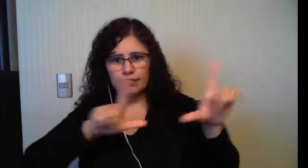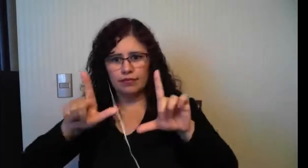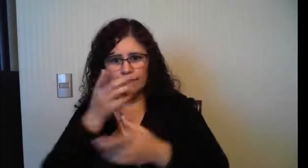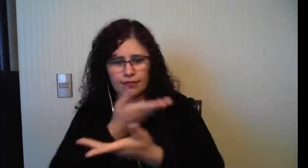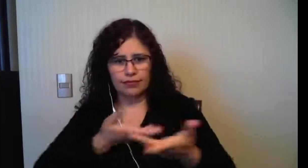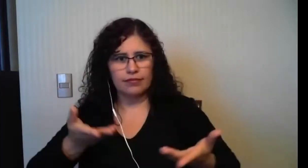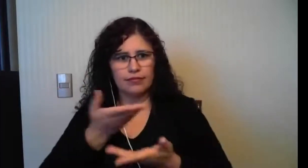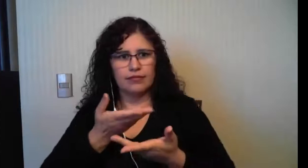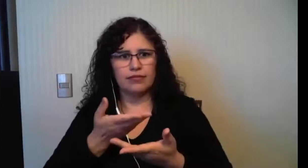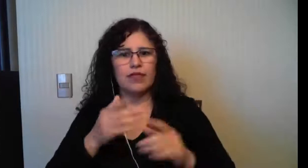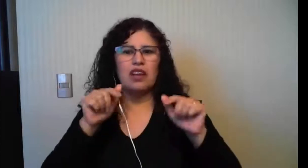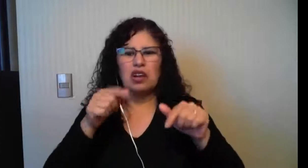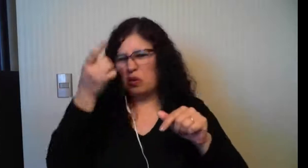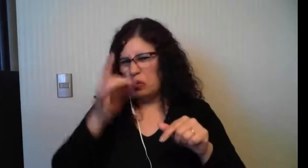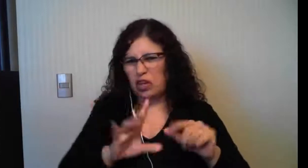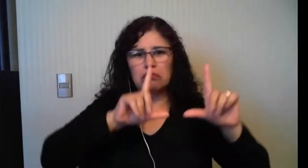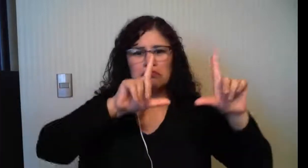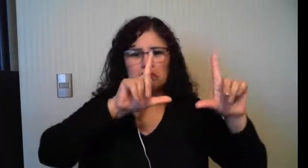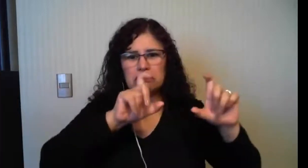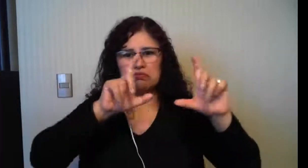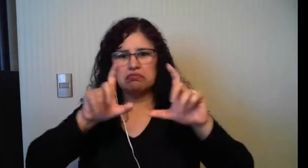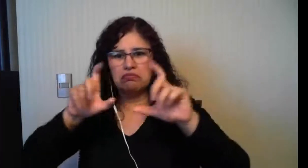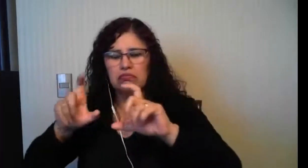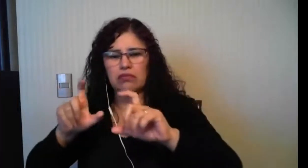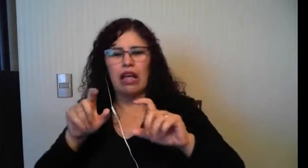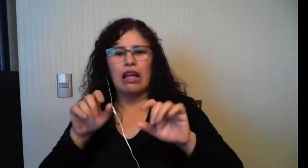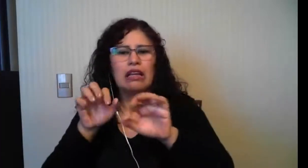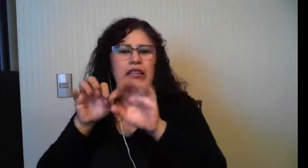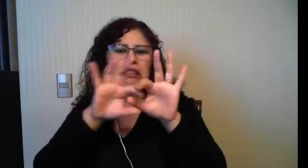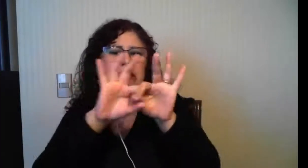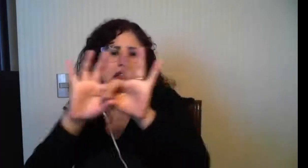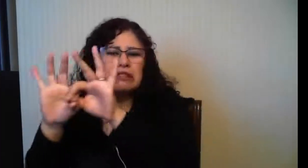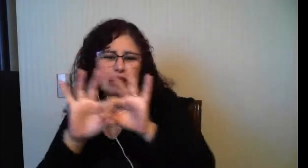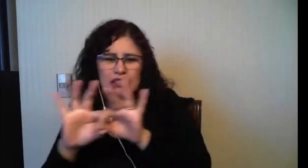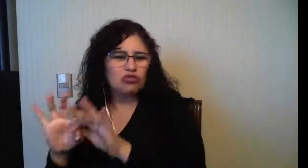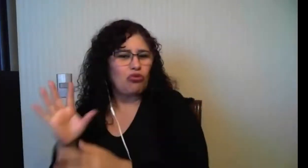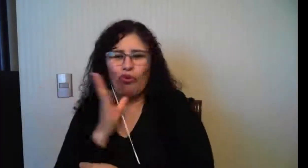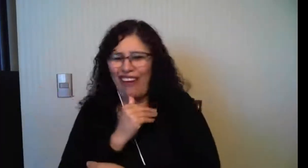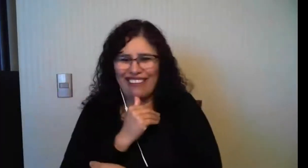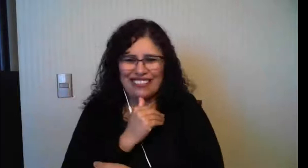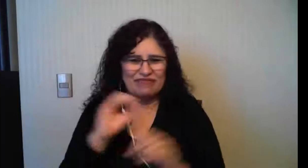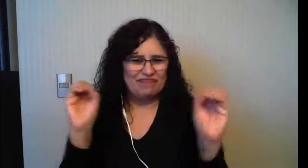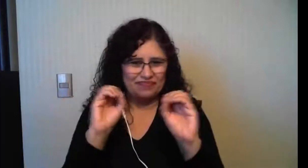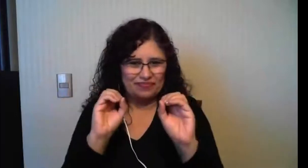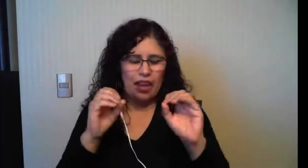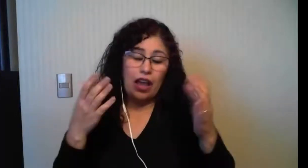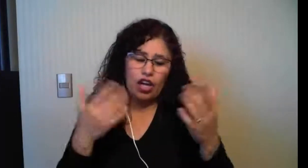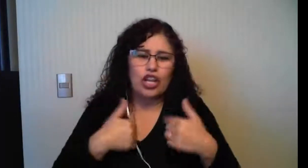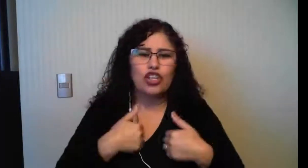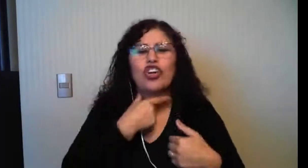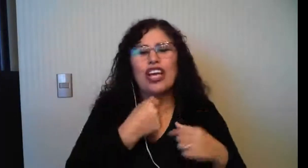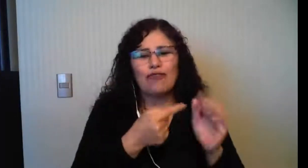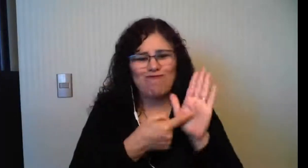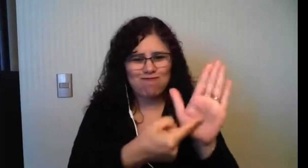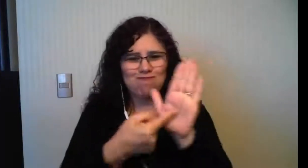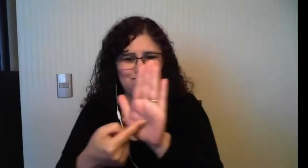La verdad es que son puras imágenes, no tiene nada de texto ya, pero lo que quiero es poder hacer mucho más gráfica